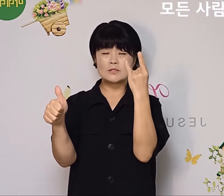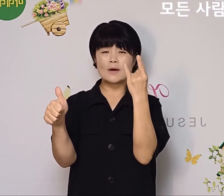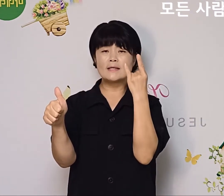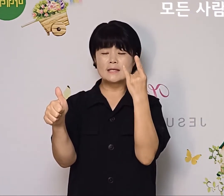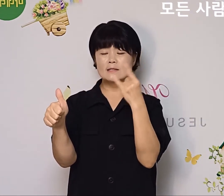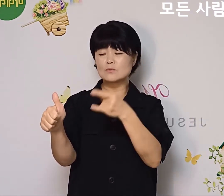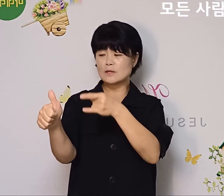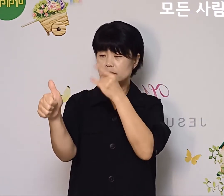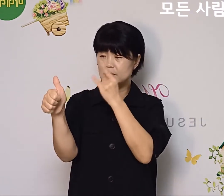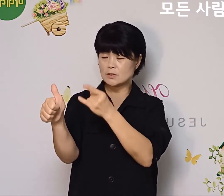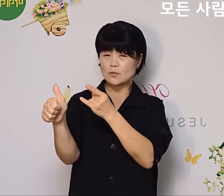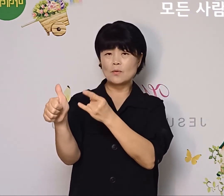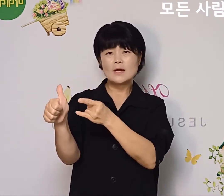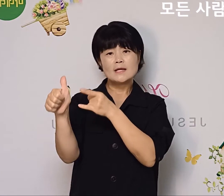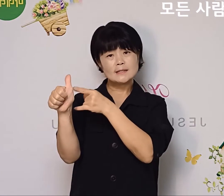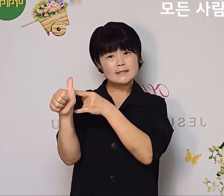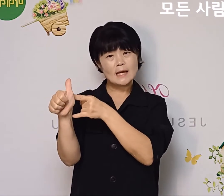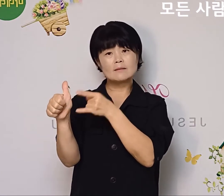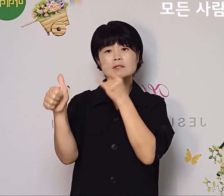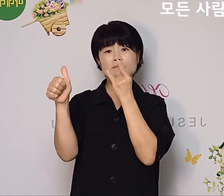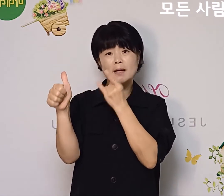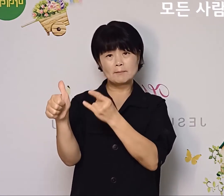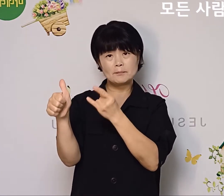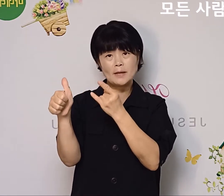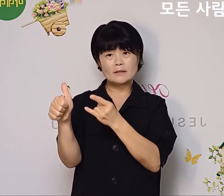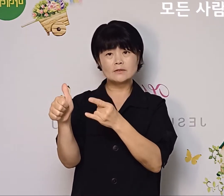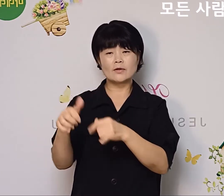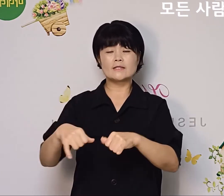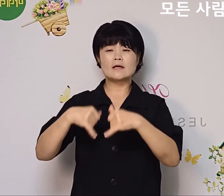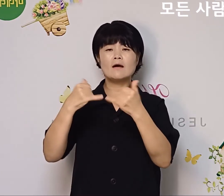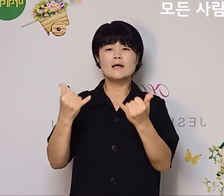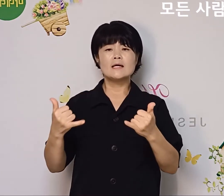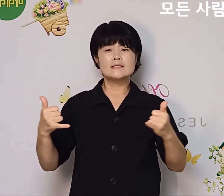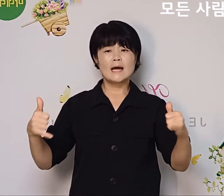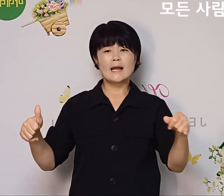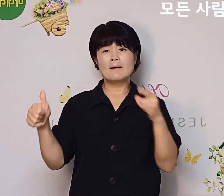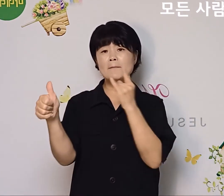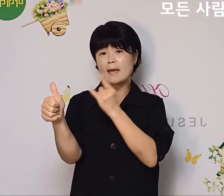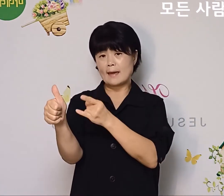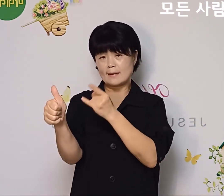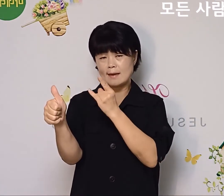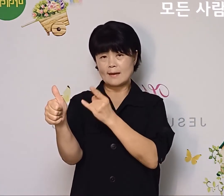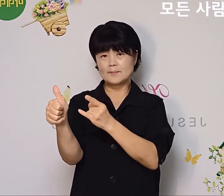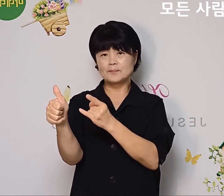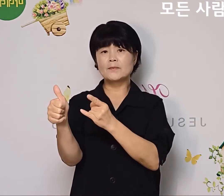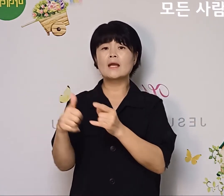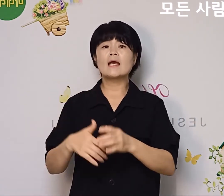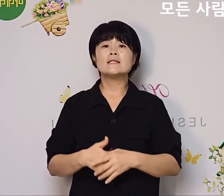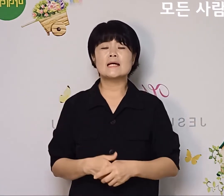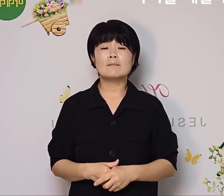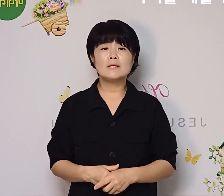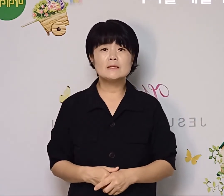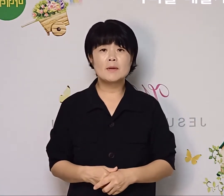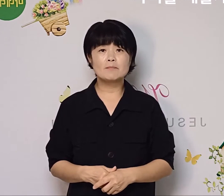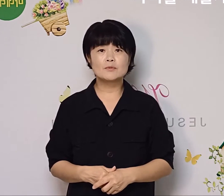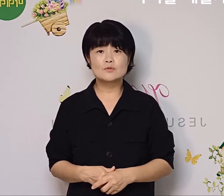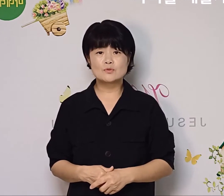검지와 새끼손가락을 비시고 그 사람을 빼는 거예요. 그래서 사람에게 자비를 베풀어